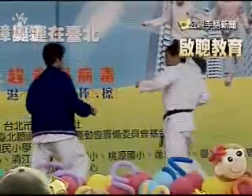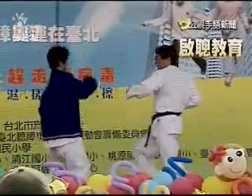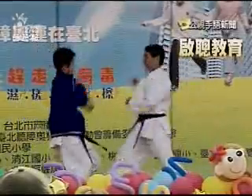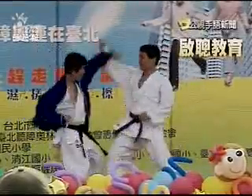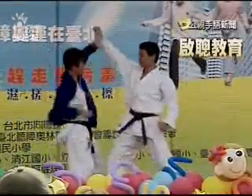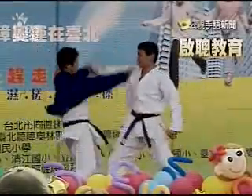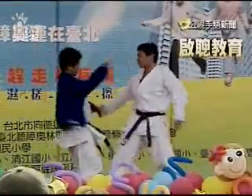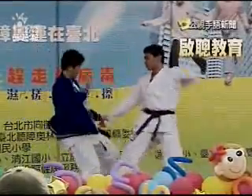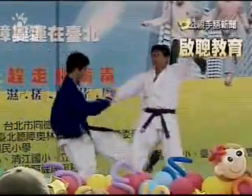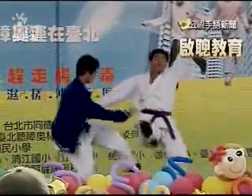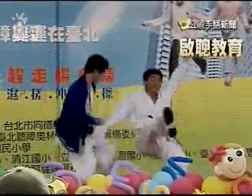文台北报道。